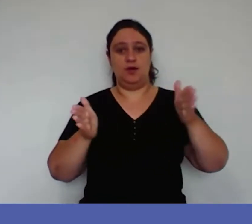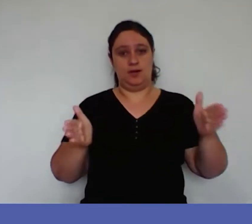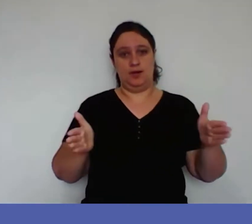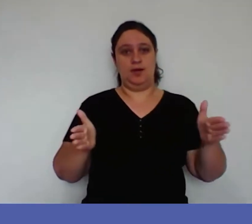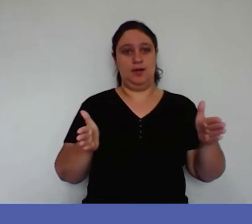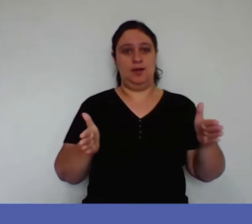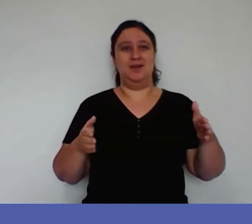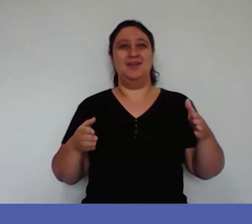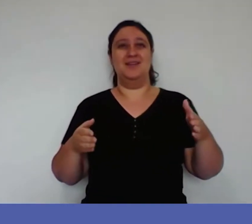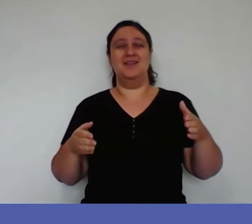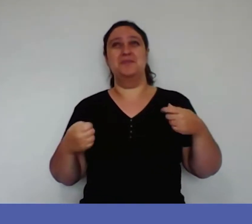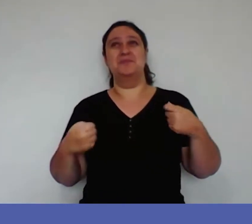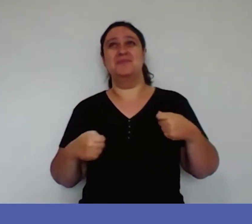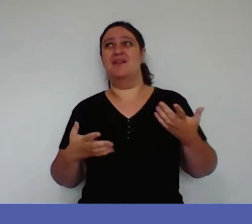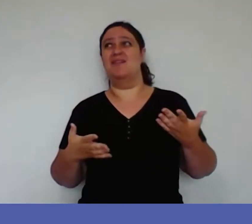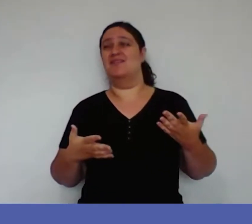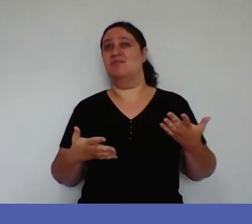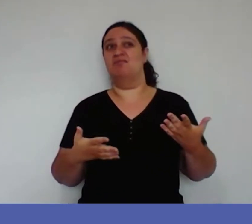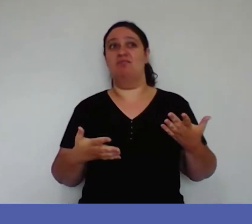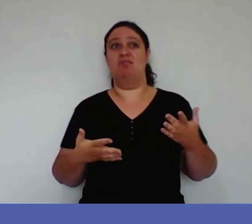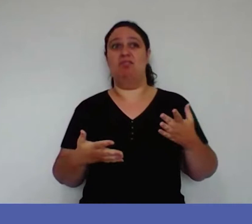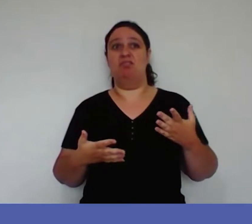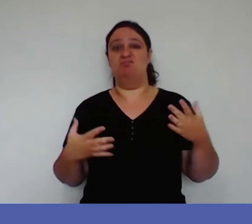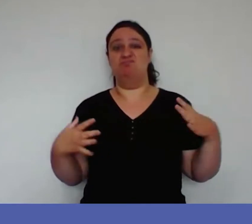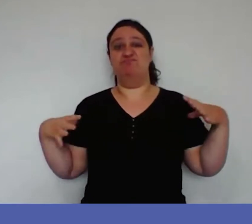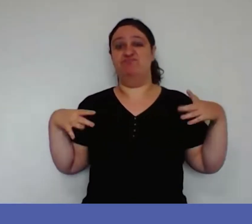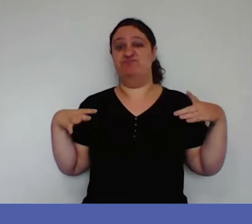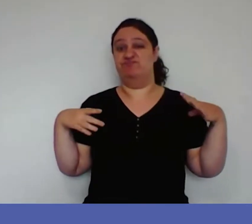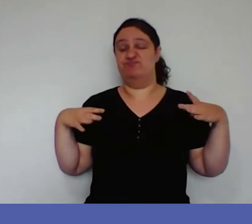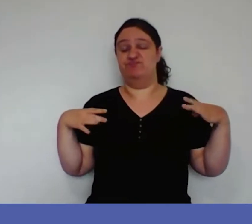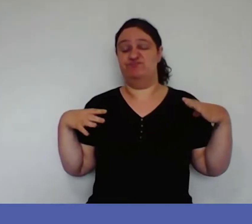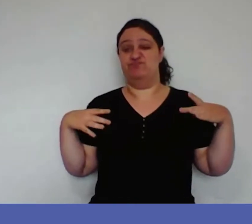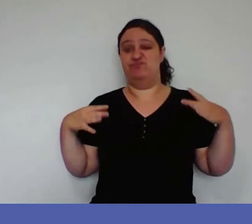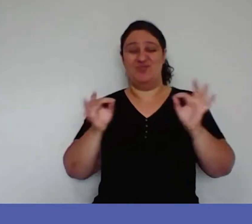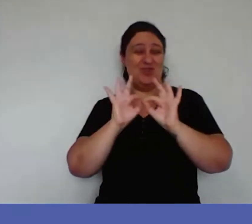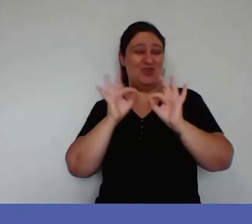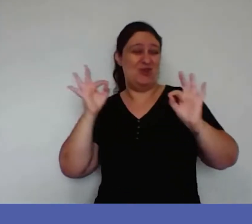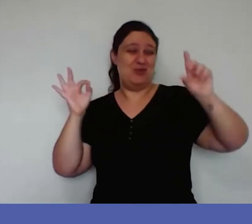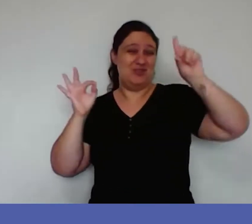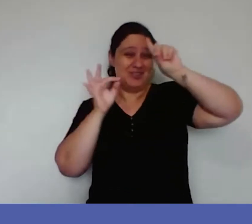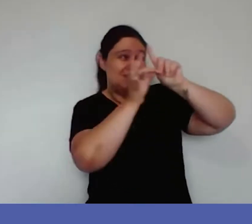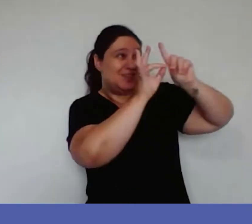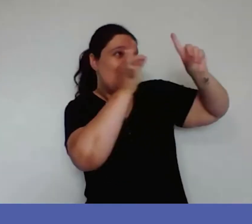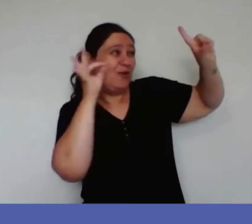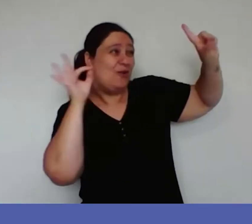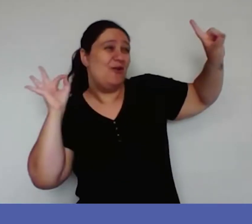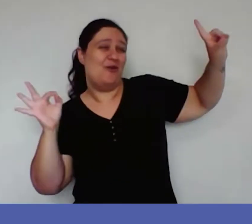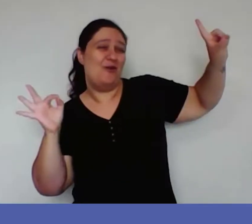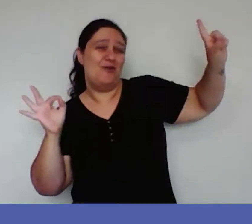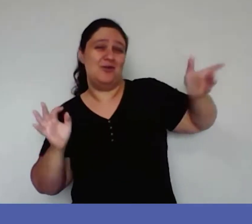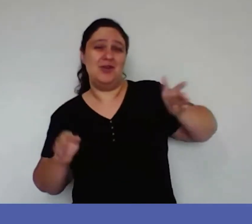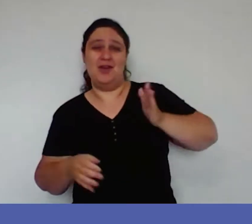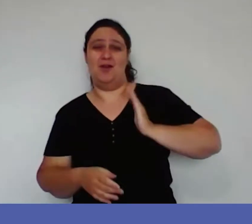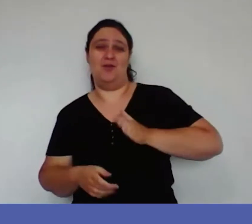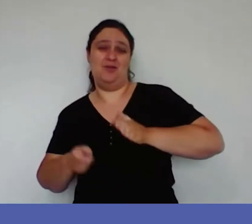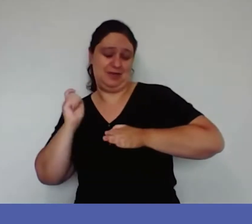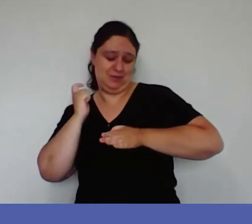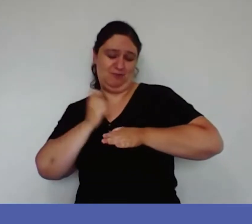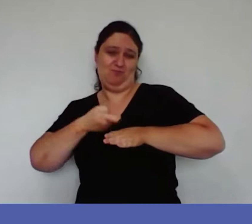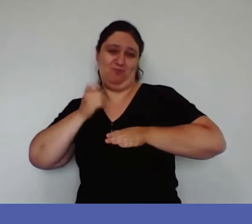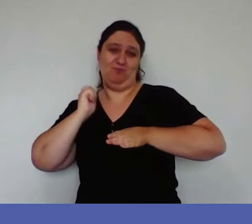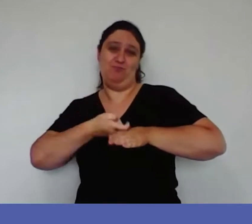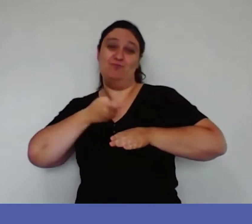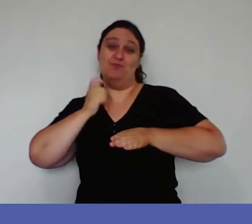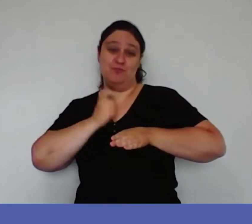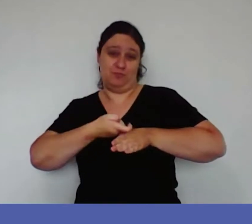apáticos, deveriam estar totalmente longe do Senhor, com o coração endurecido para as coisas de Deus, não é verdade?